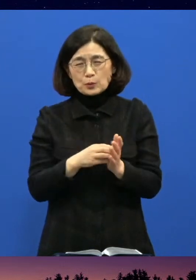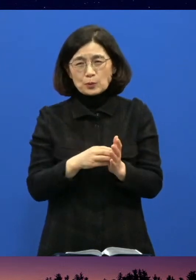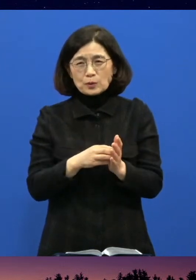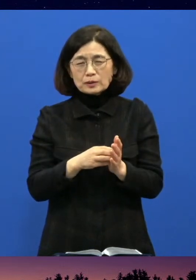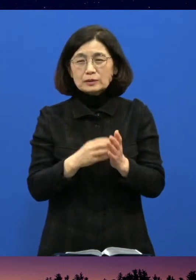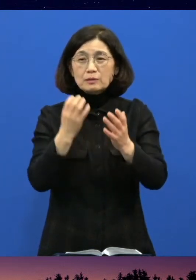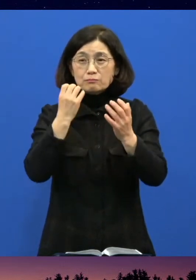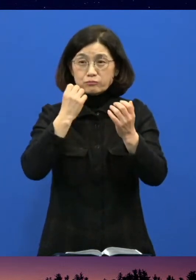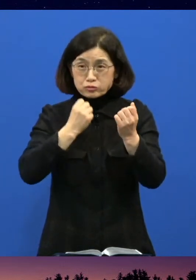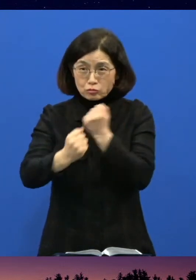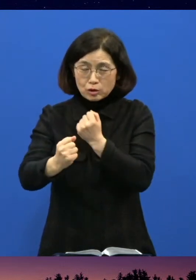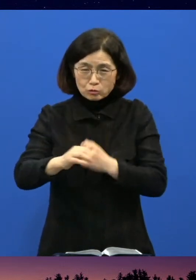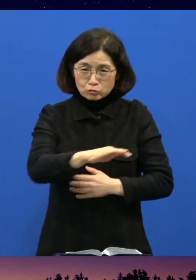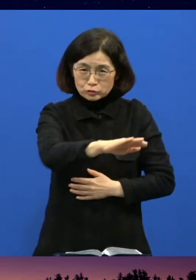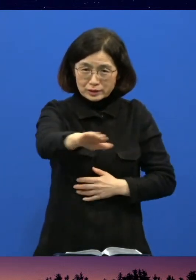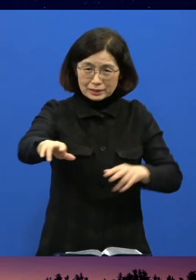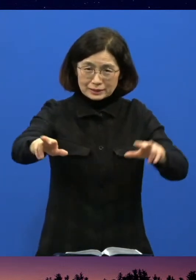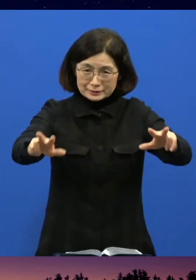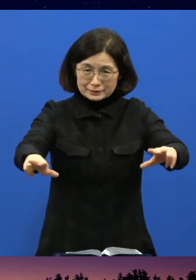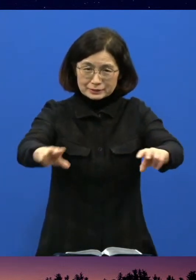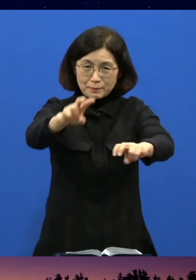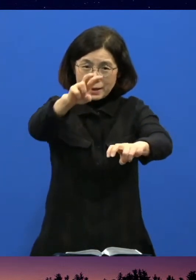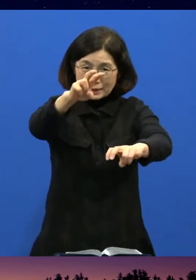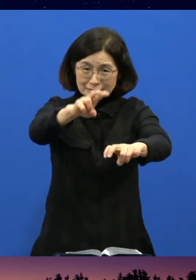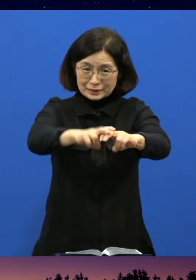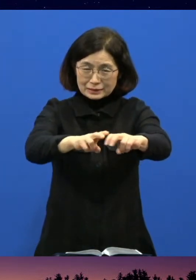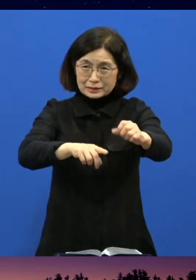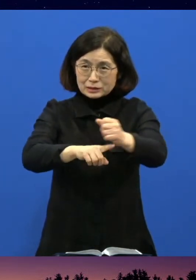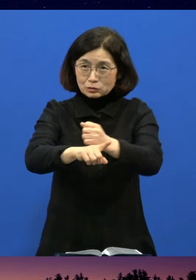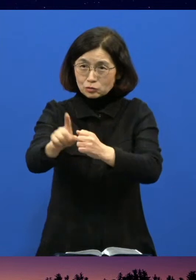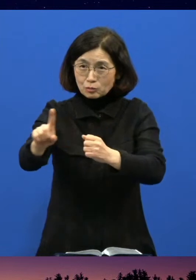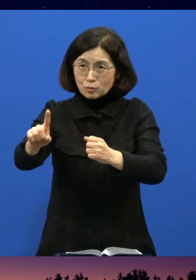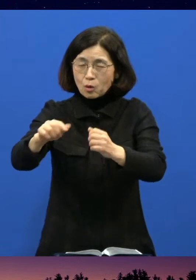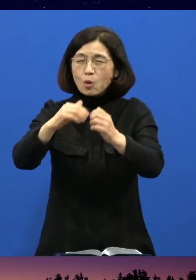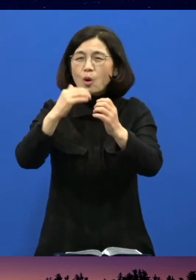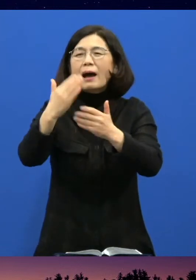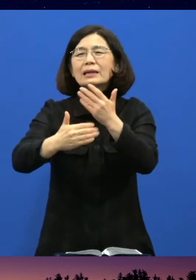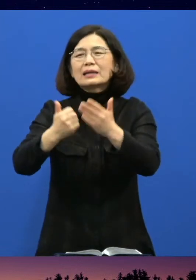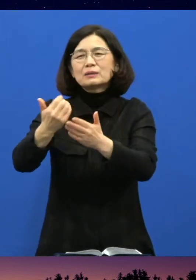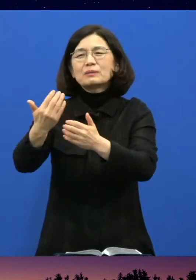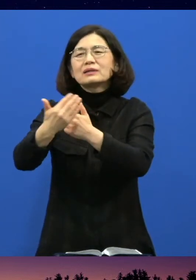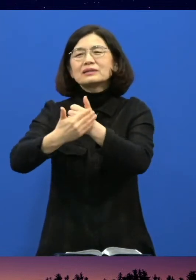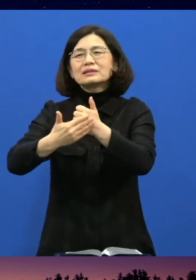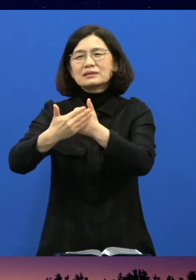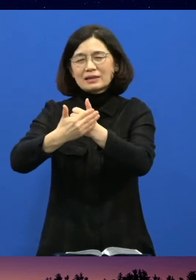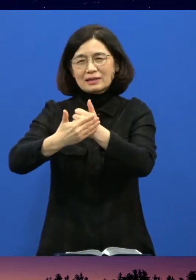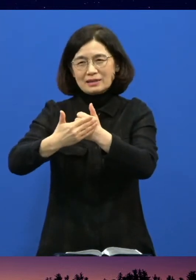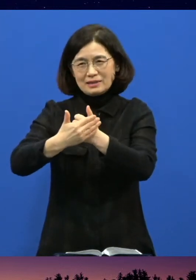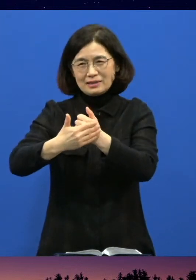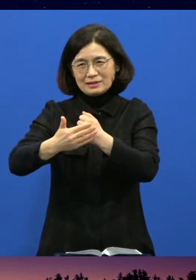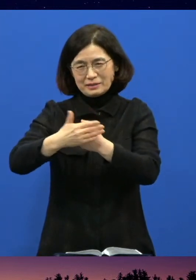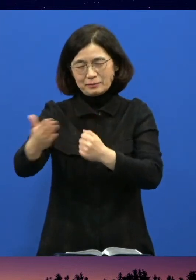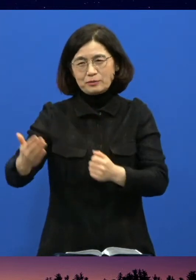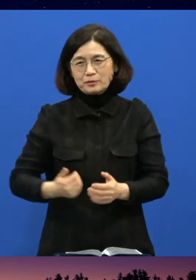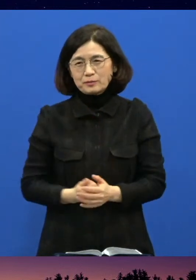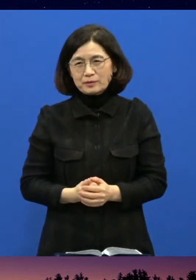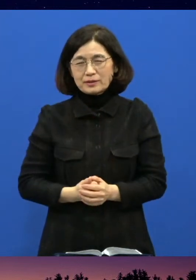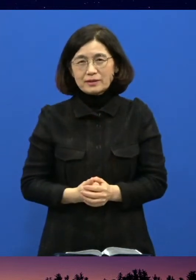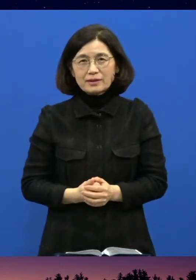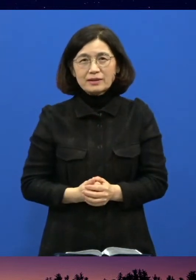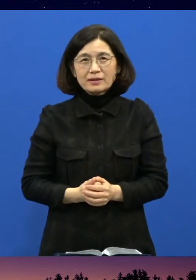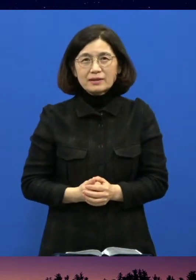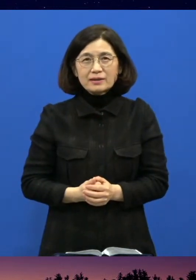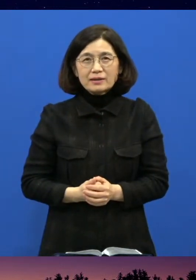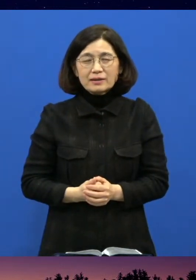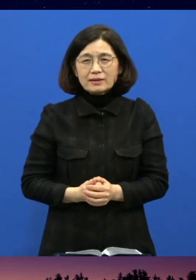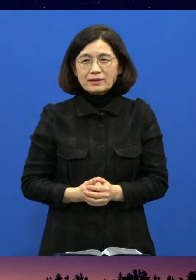그럼에도 오늘 우리가 여기 있는 것은 하나님의 은혜죠. 그 숱한 세월, 많은 사건과 경험들을 통하여